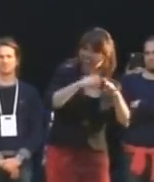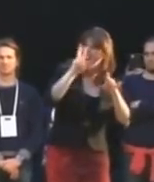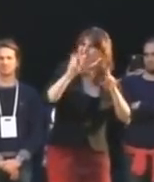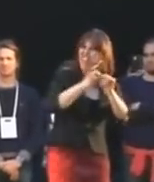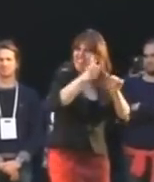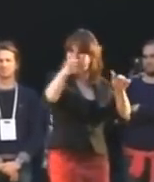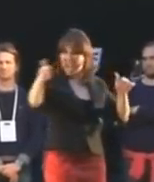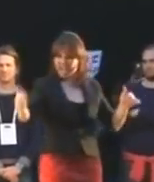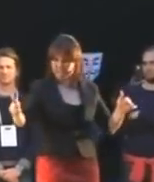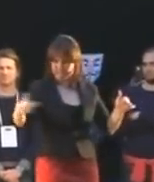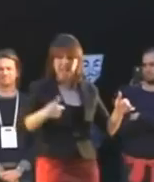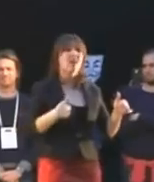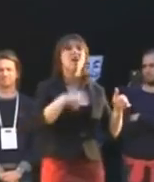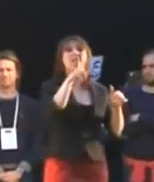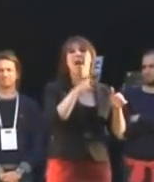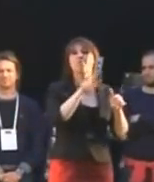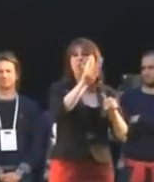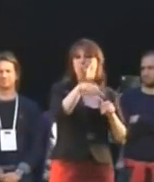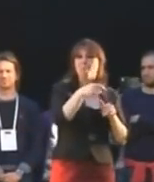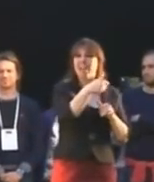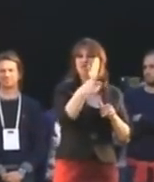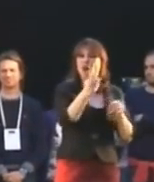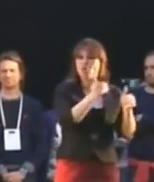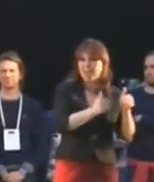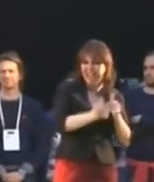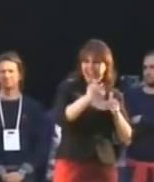debito è 2100 miliardi, la metà è